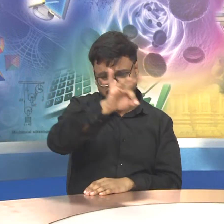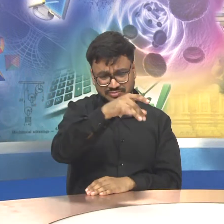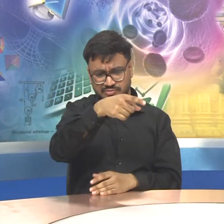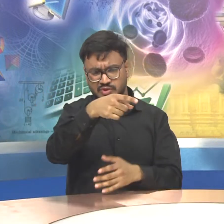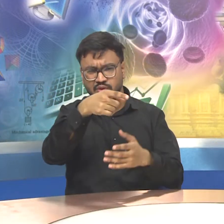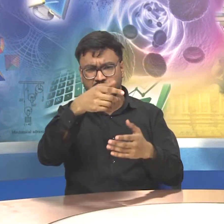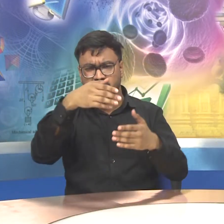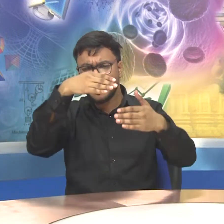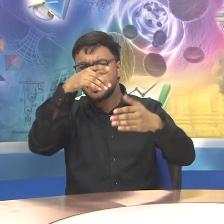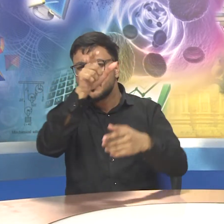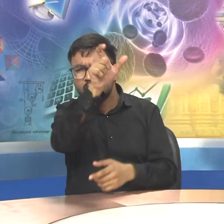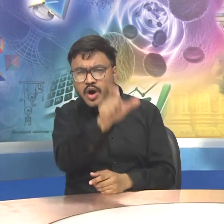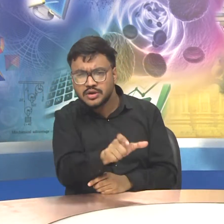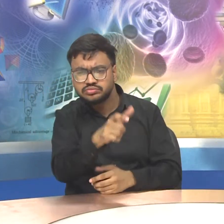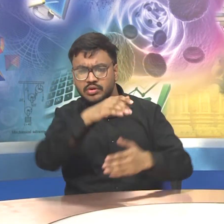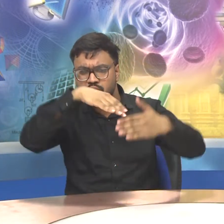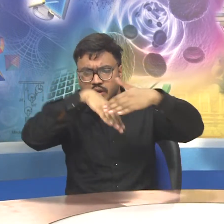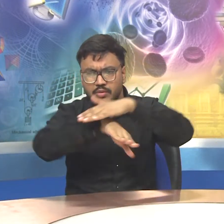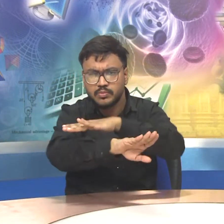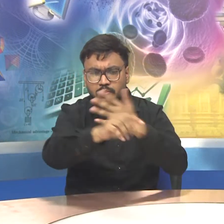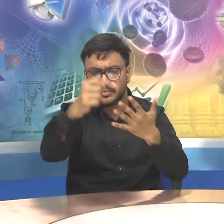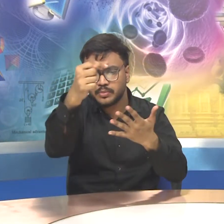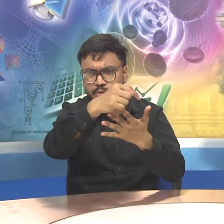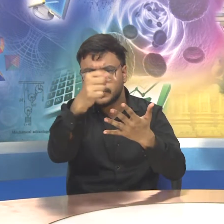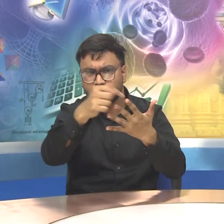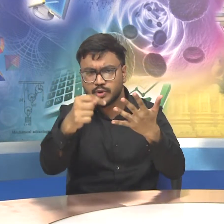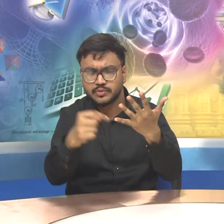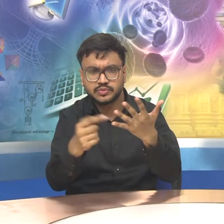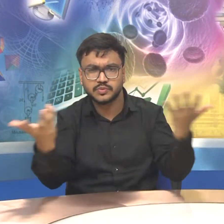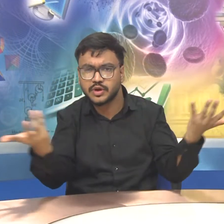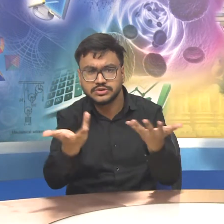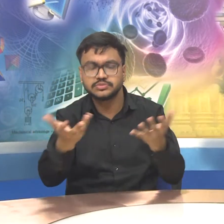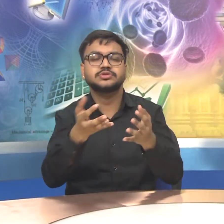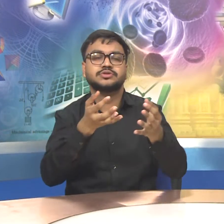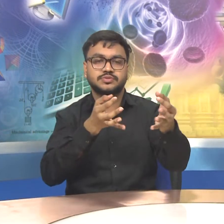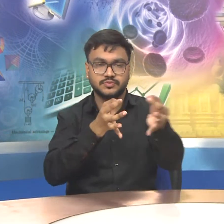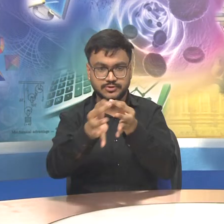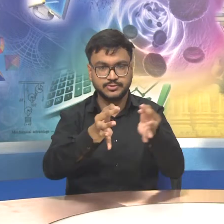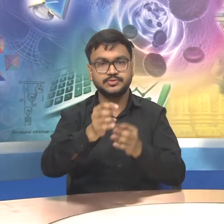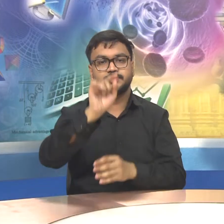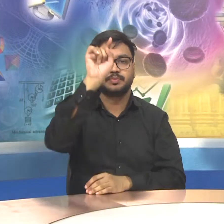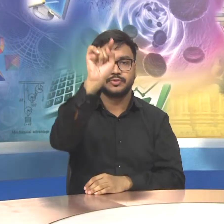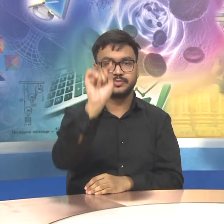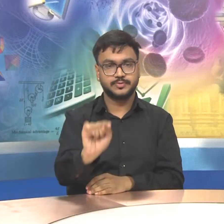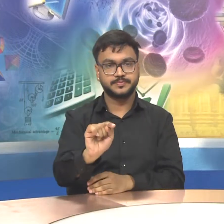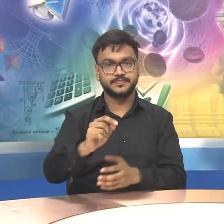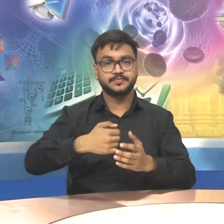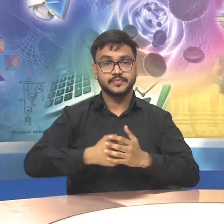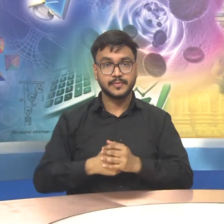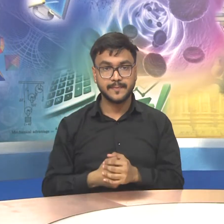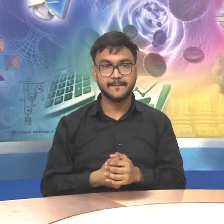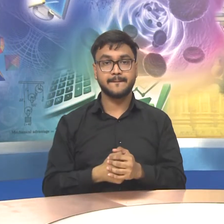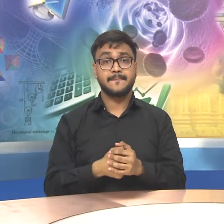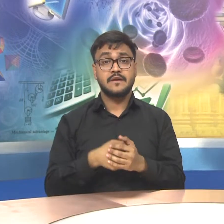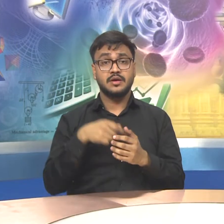Now we will look what's the qualification need for these codes.